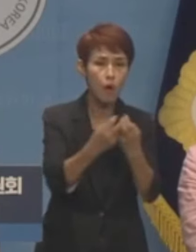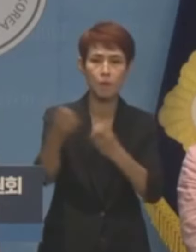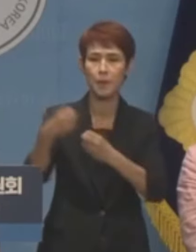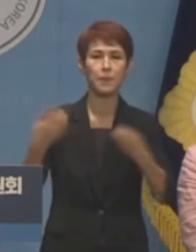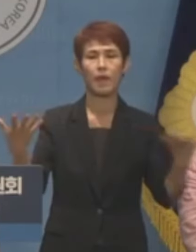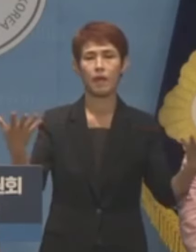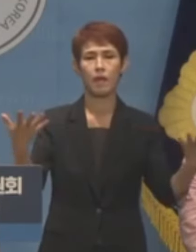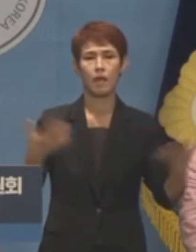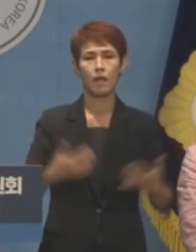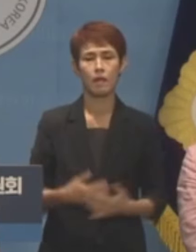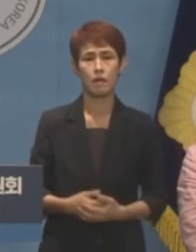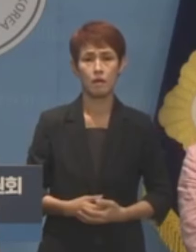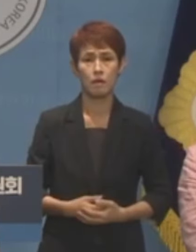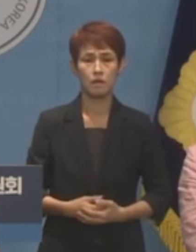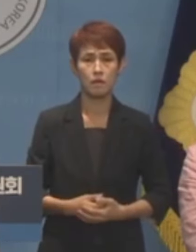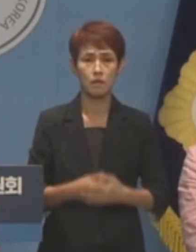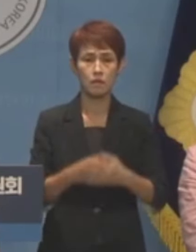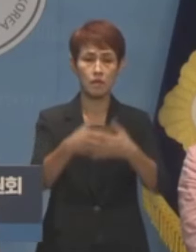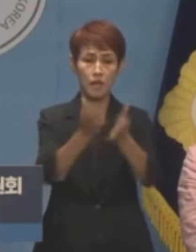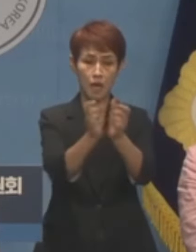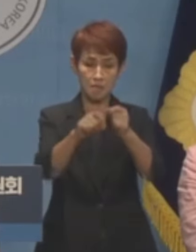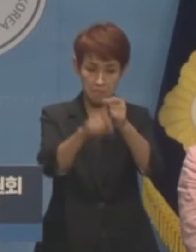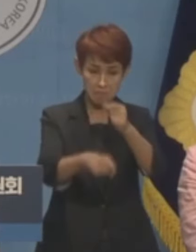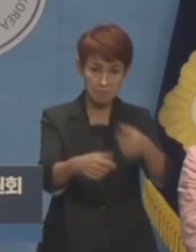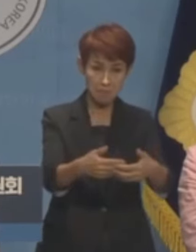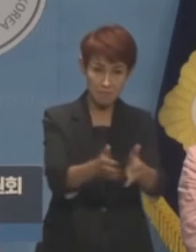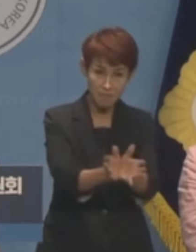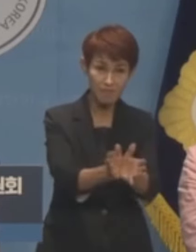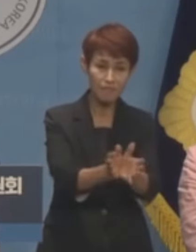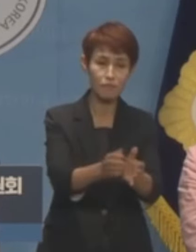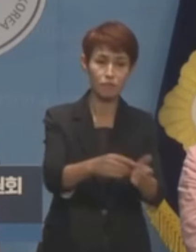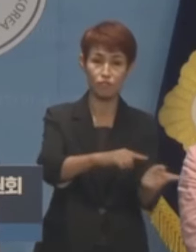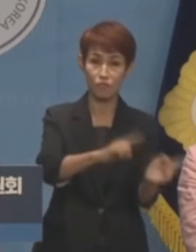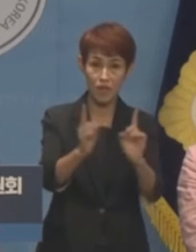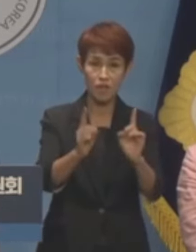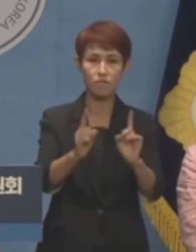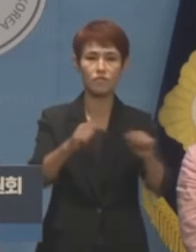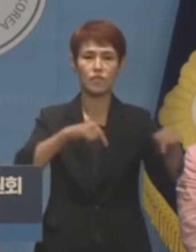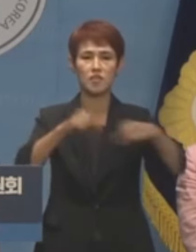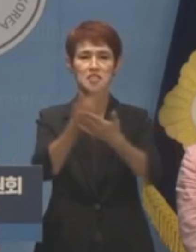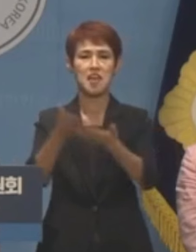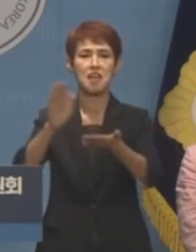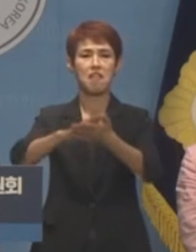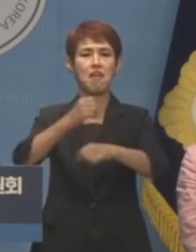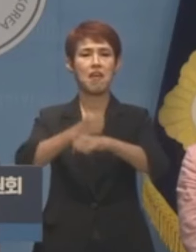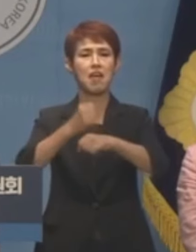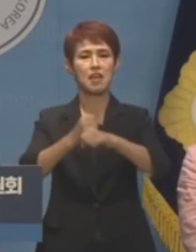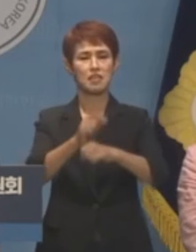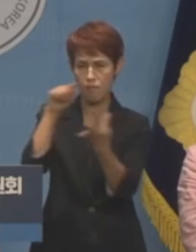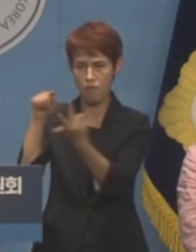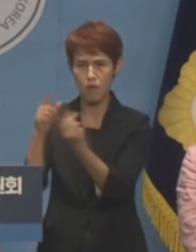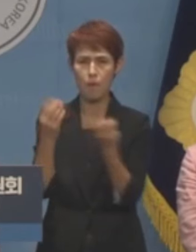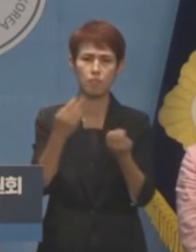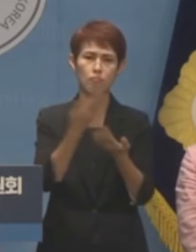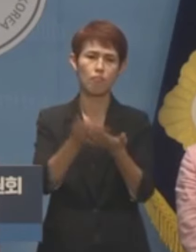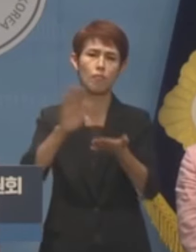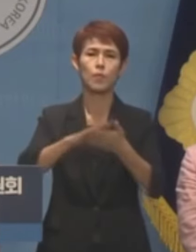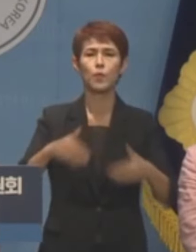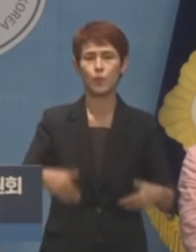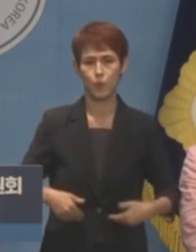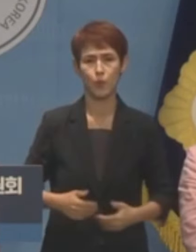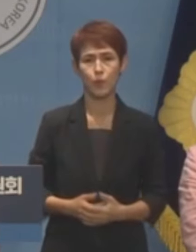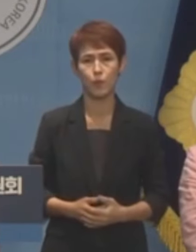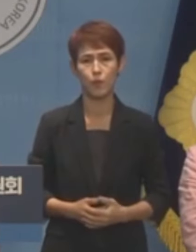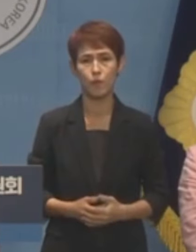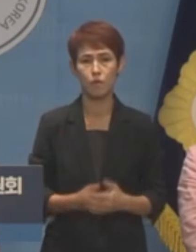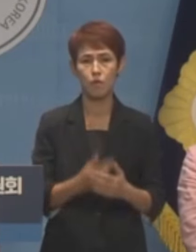거대 양당은 지구당 부활이 마치 정치 개혁의 최우성 과제인 것처럼 국민을 호도하고 있습니다 더 중요한